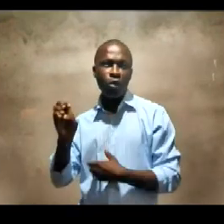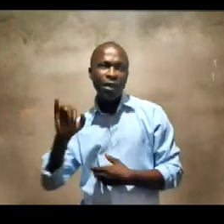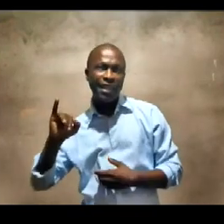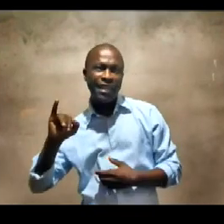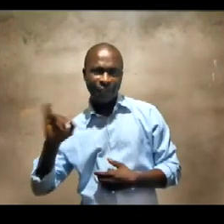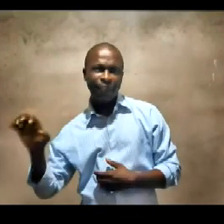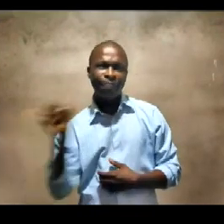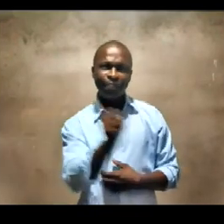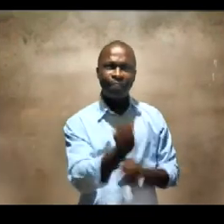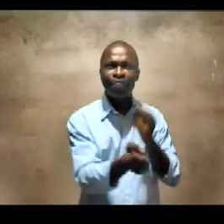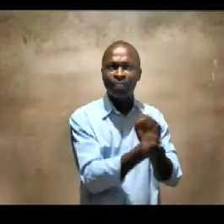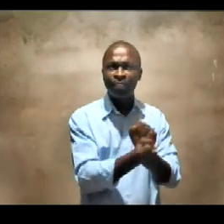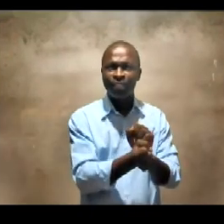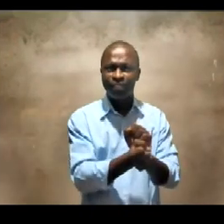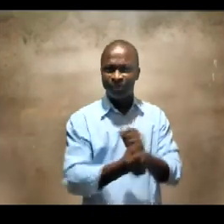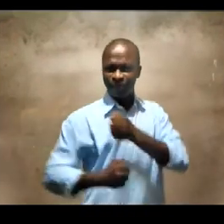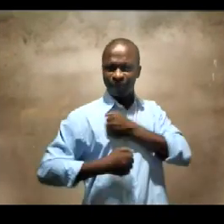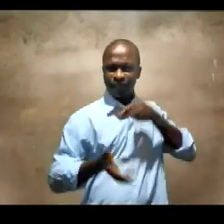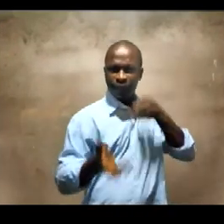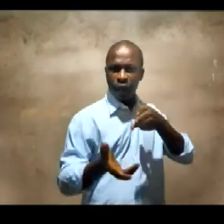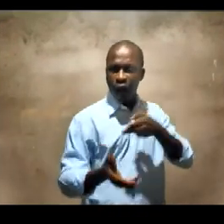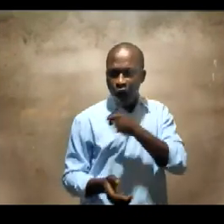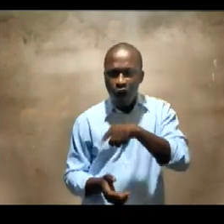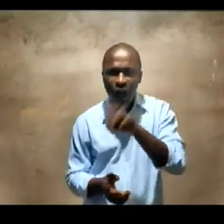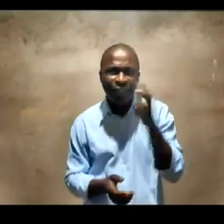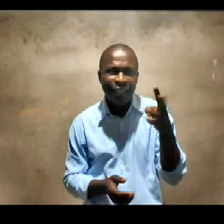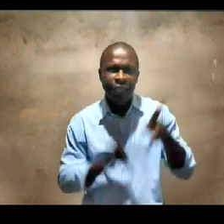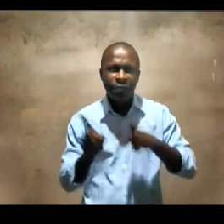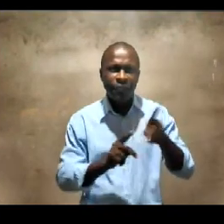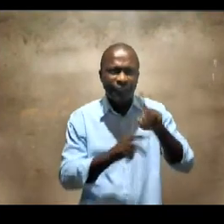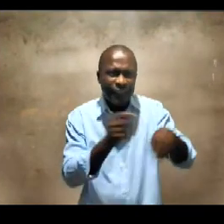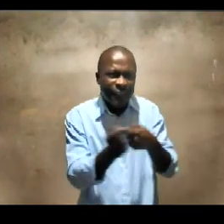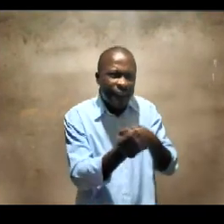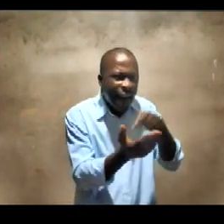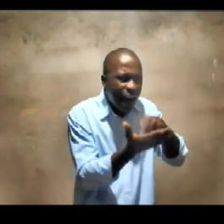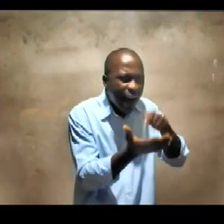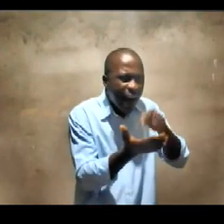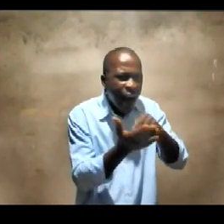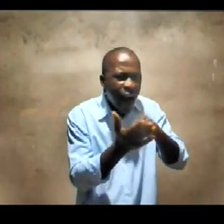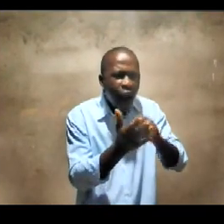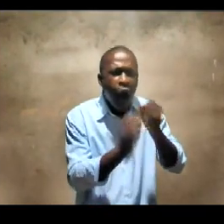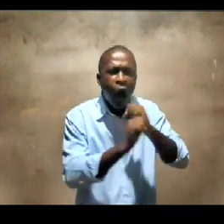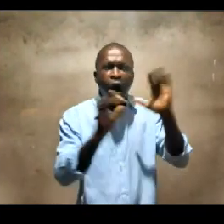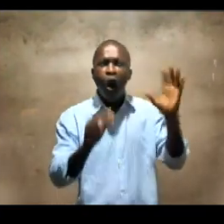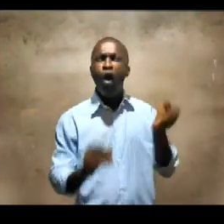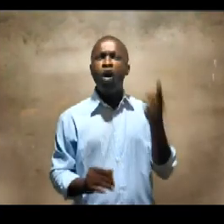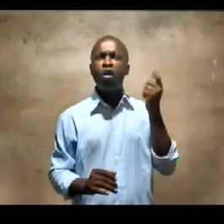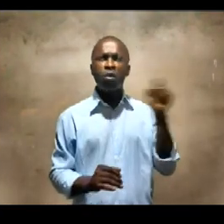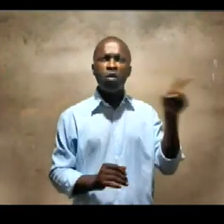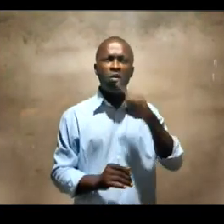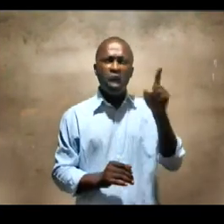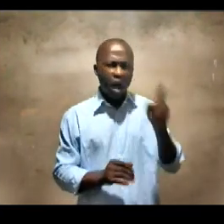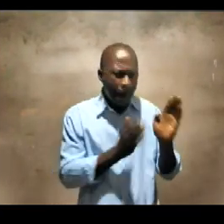par la police. Les suspects avaient prévu de mener une série d'opérations terroristes ciblant des